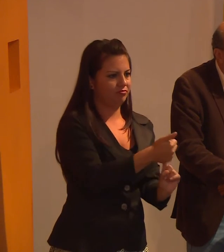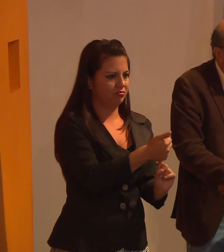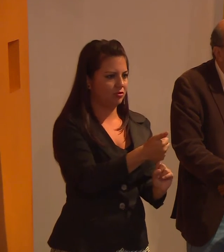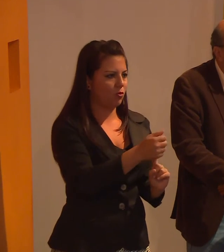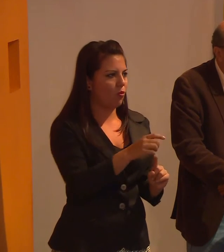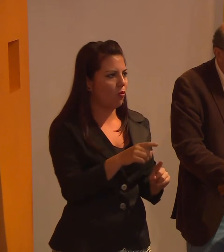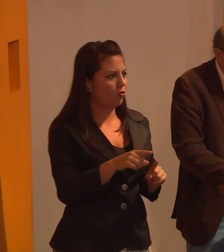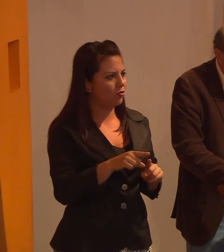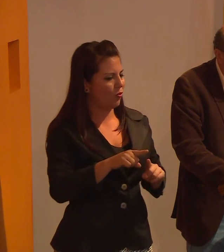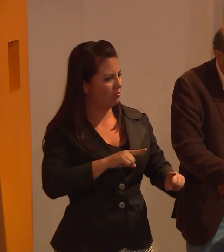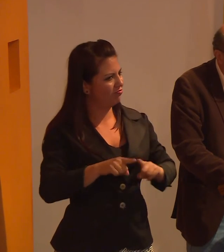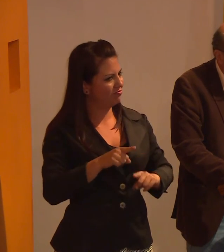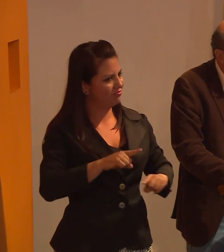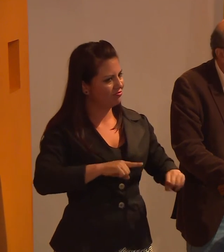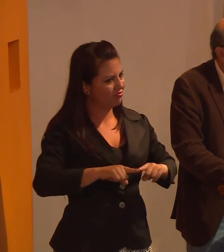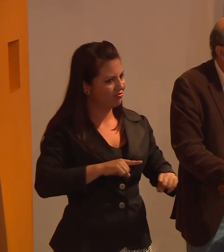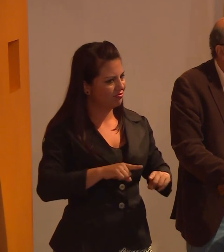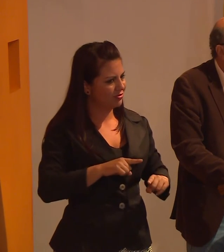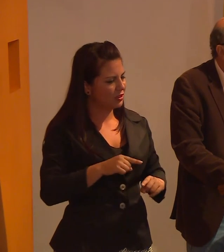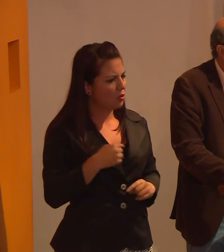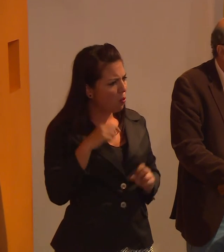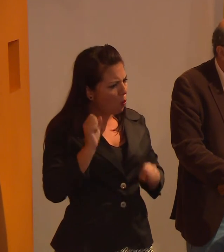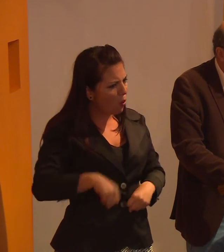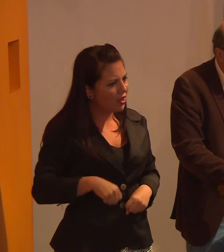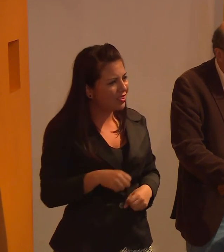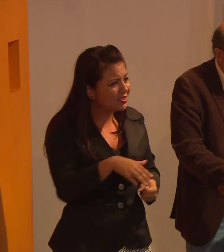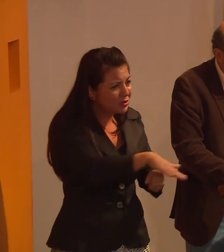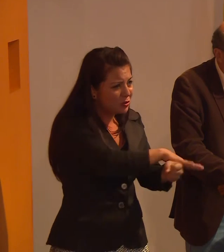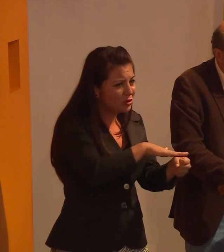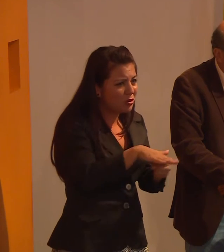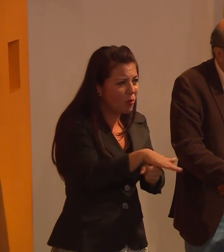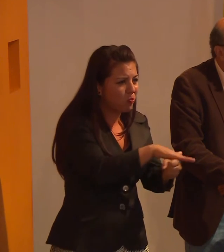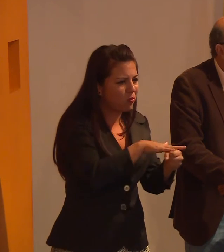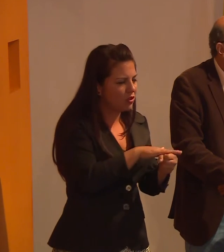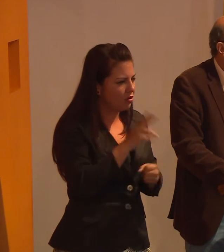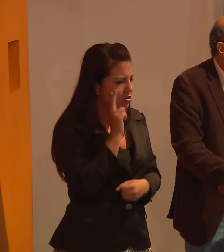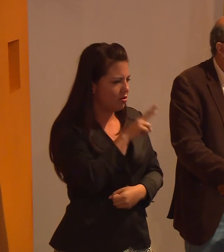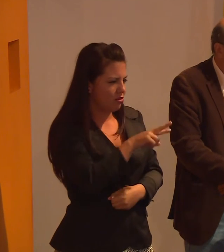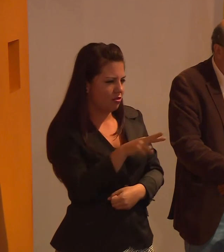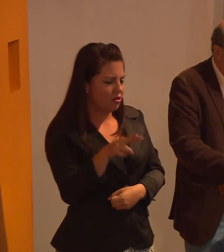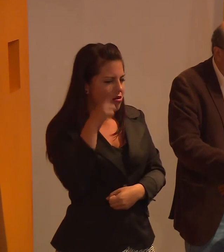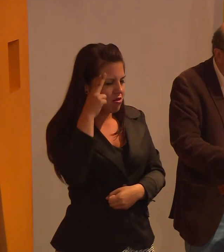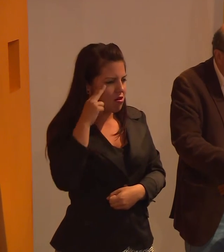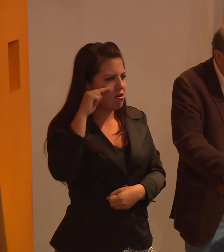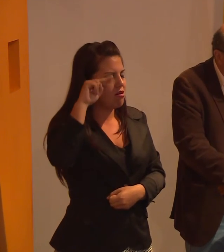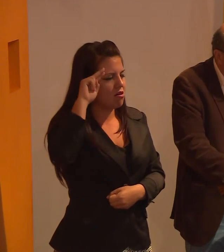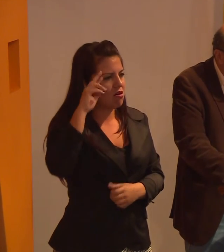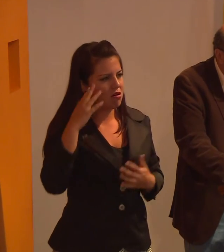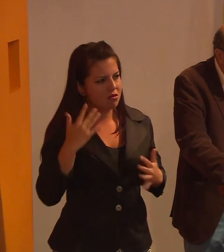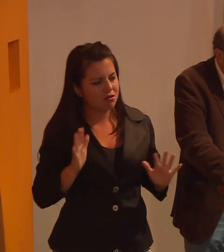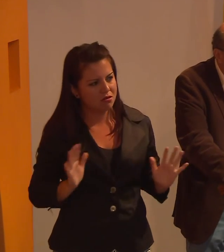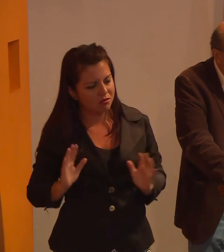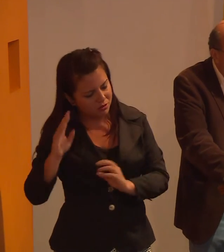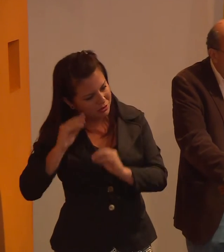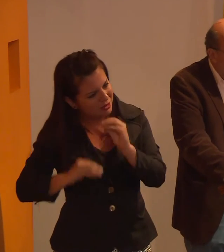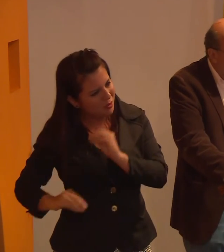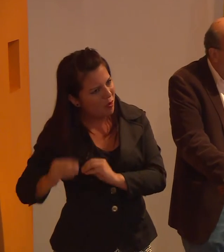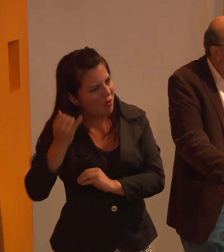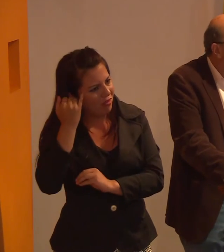sea capaz de leer el momento que se vive y reunir las propiedades